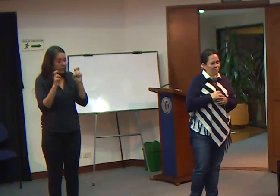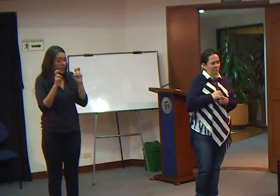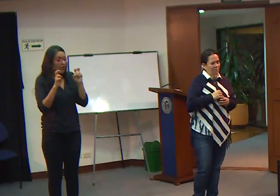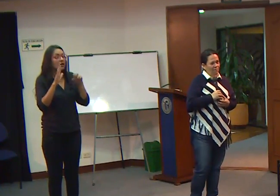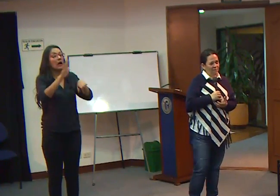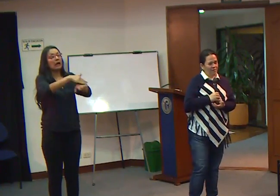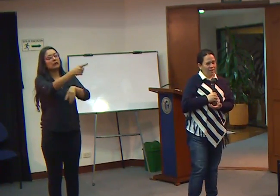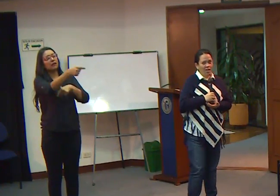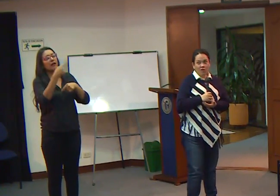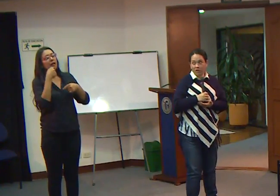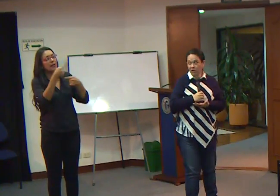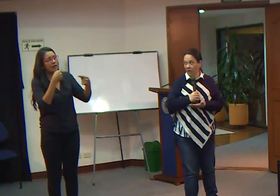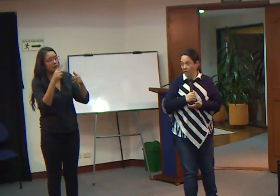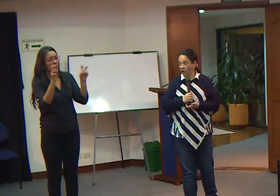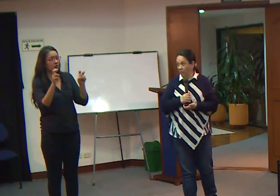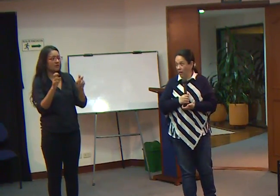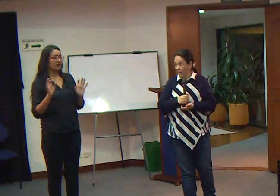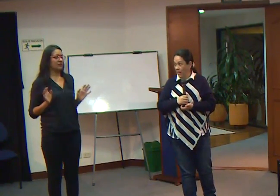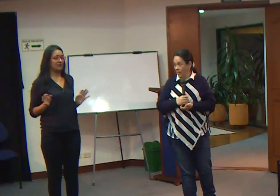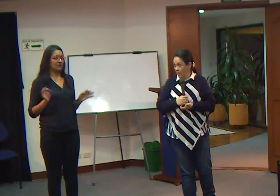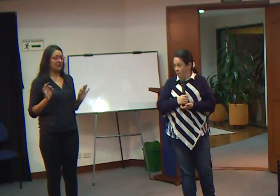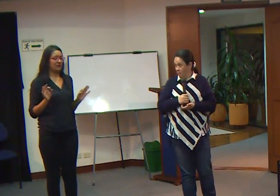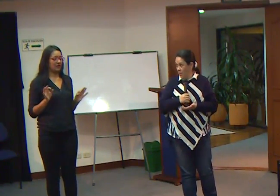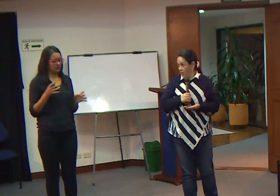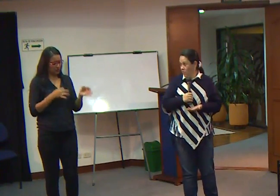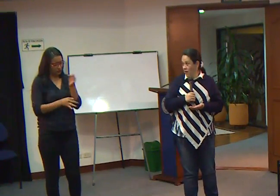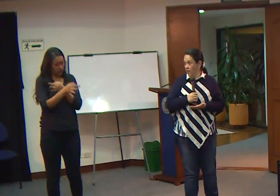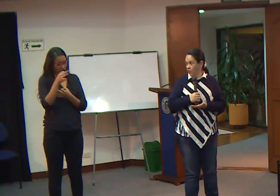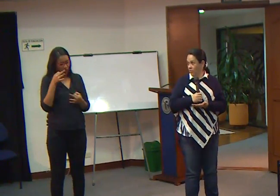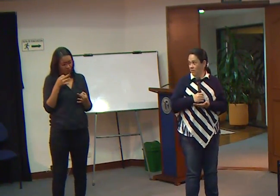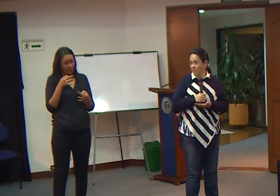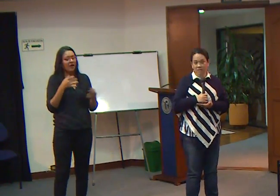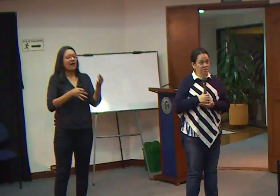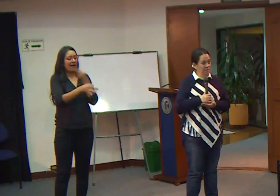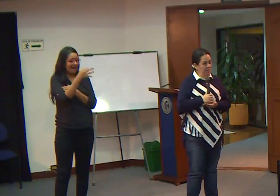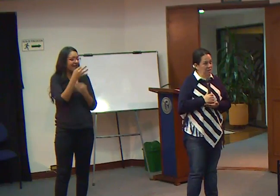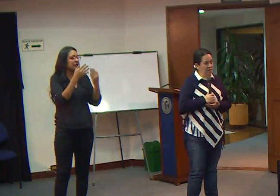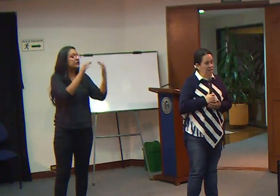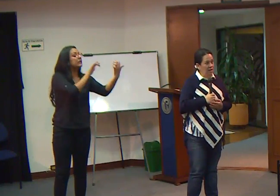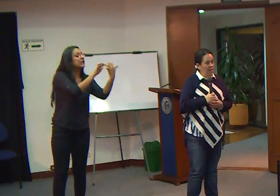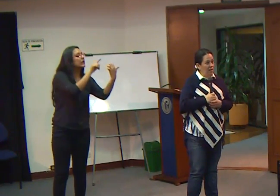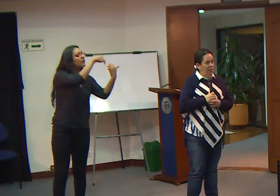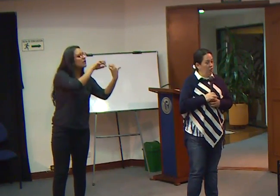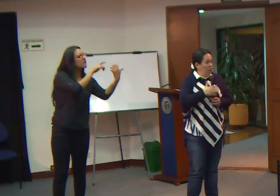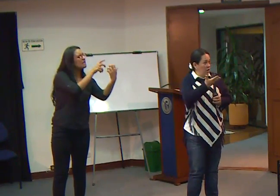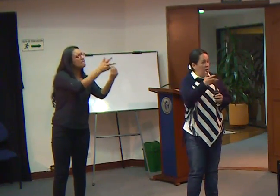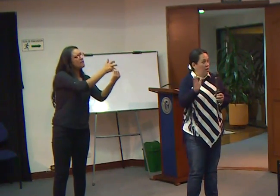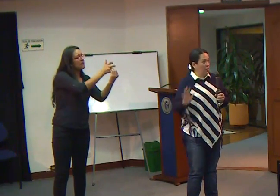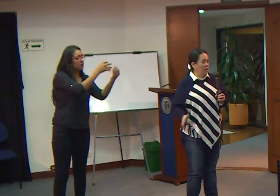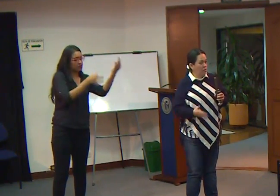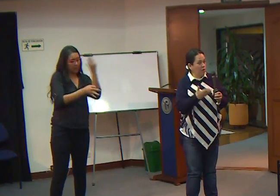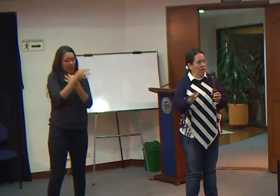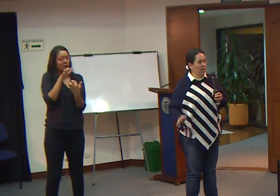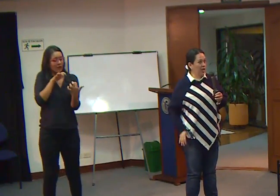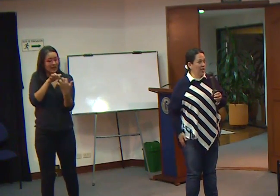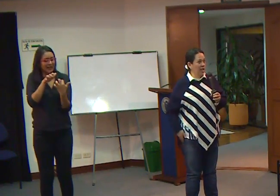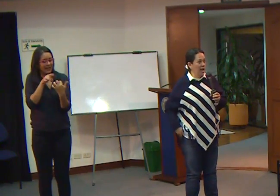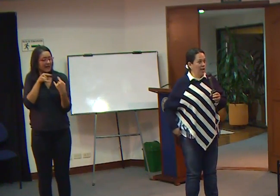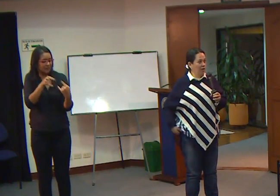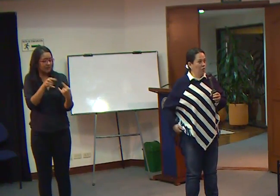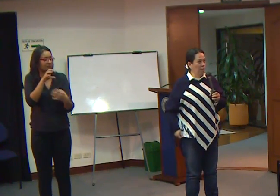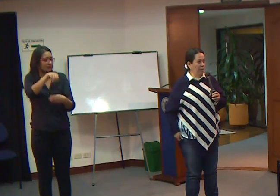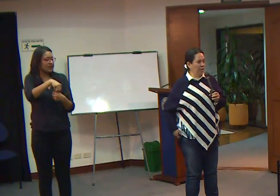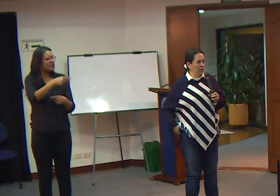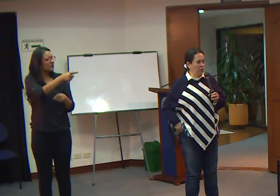habla. Y creo que es otra forma de vivir el conflicto, ¿sí? No sé, William